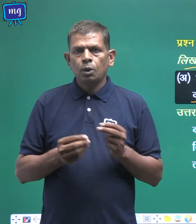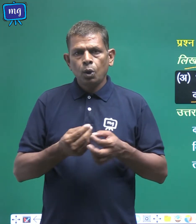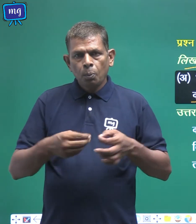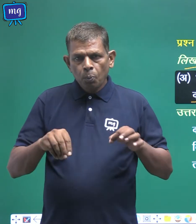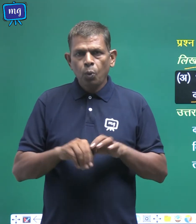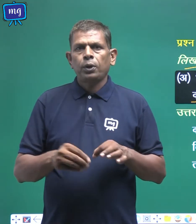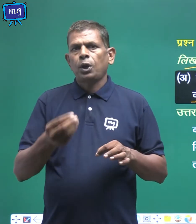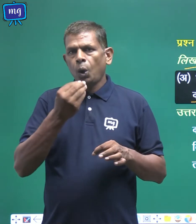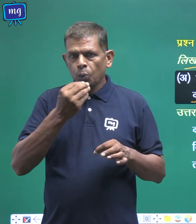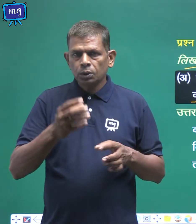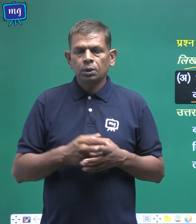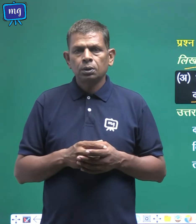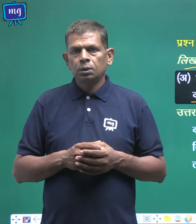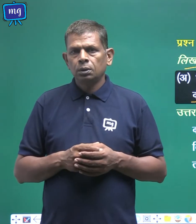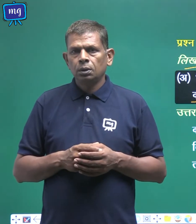मुख्य पोषक